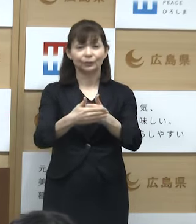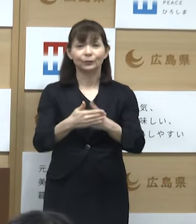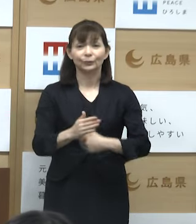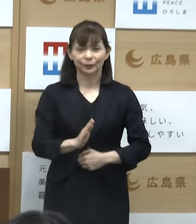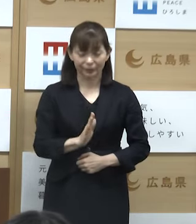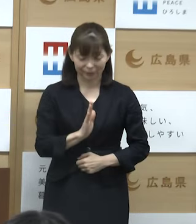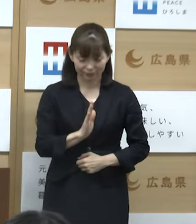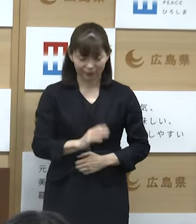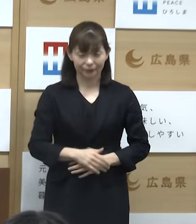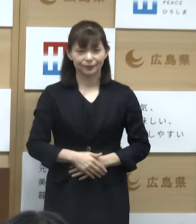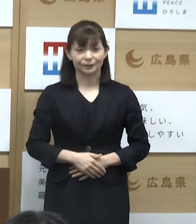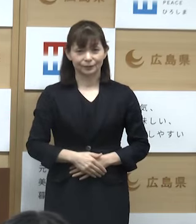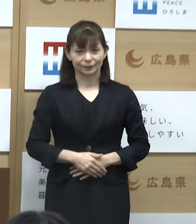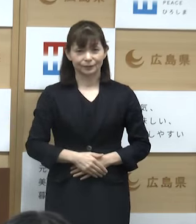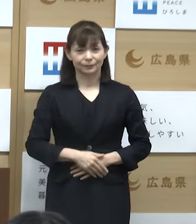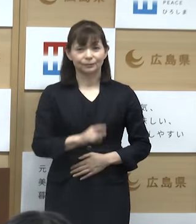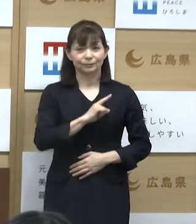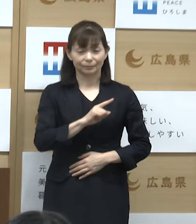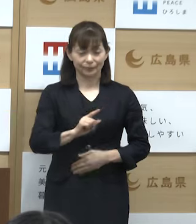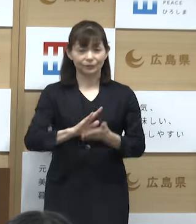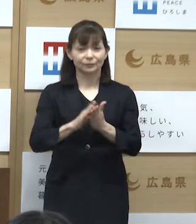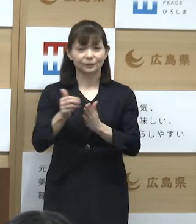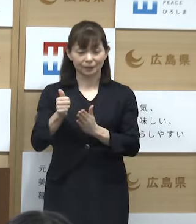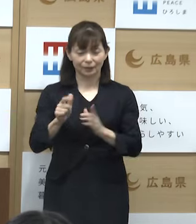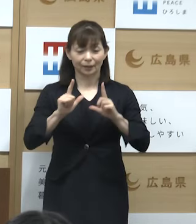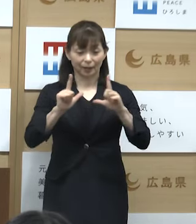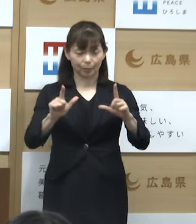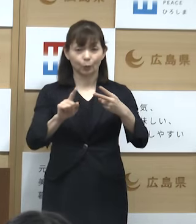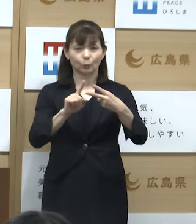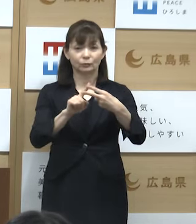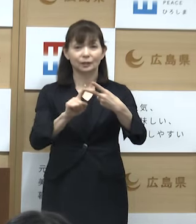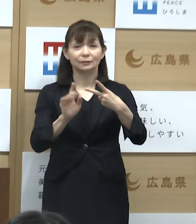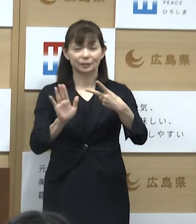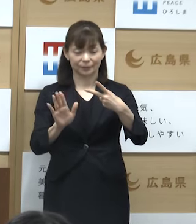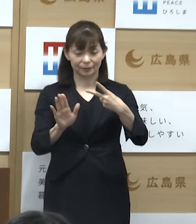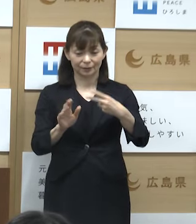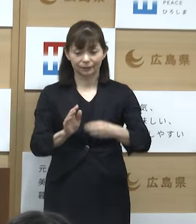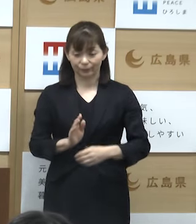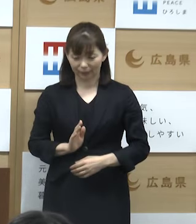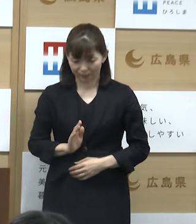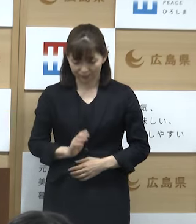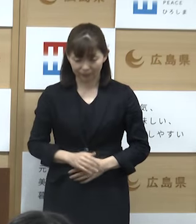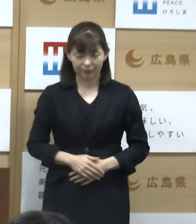。まず知事から発表が2件ありますのでお願いします。